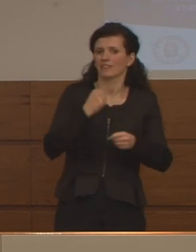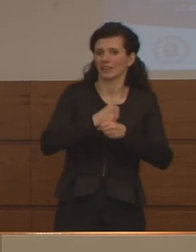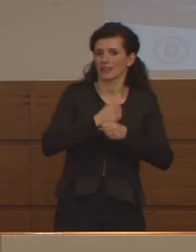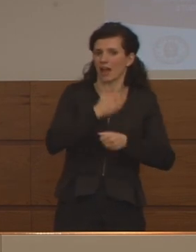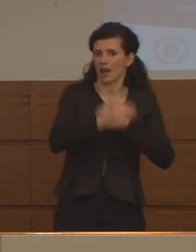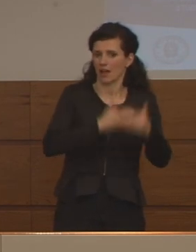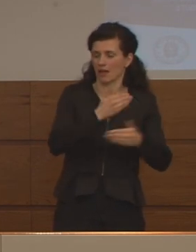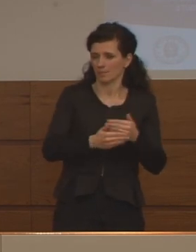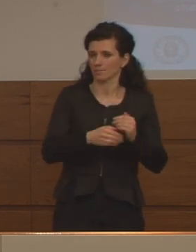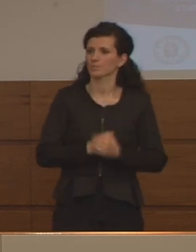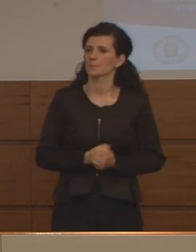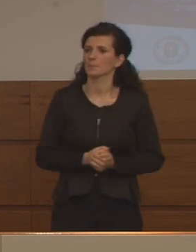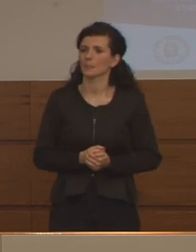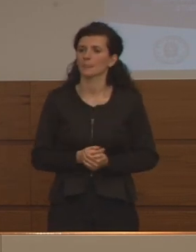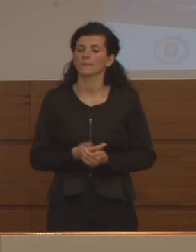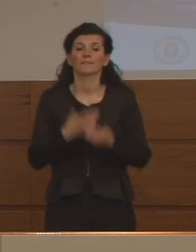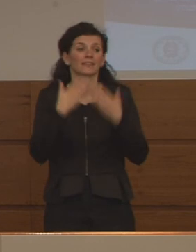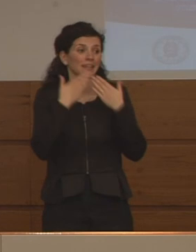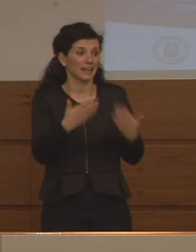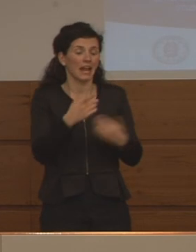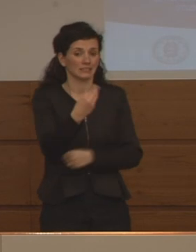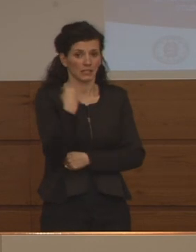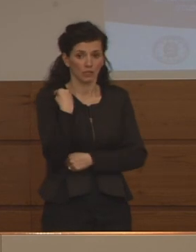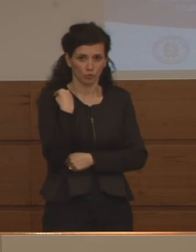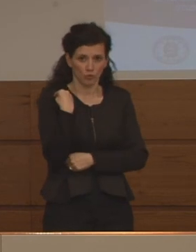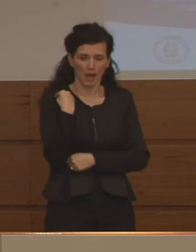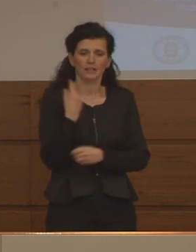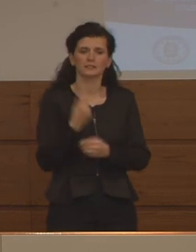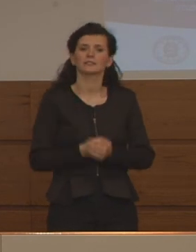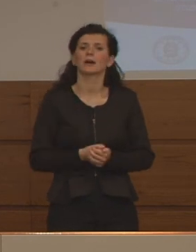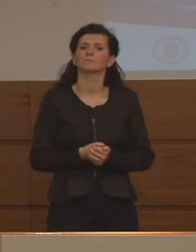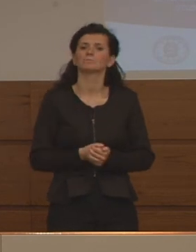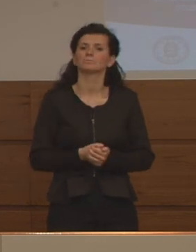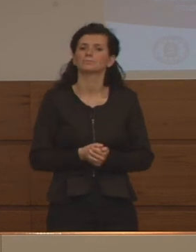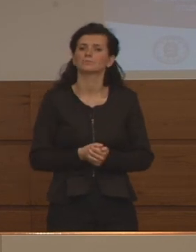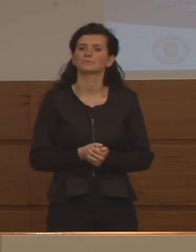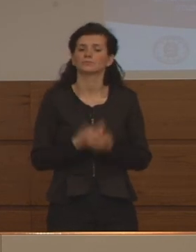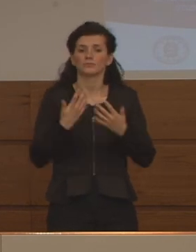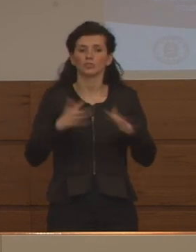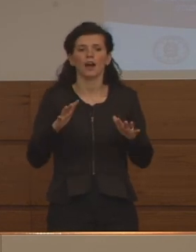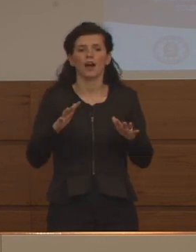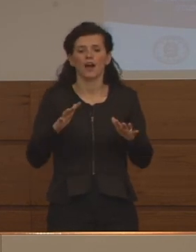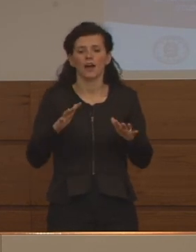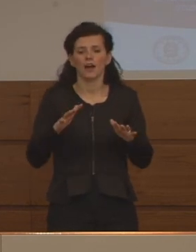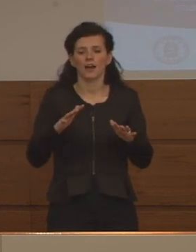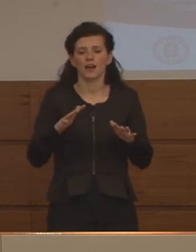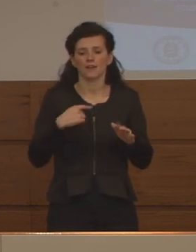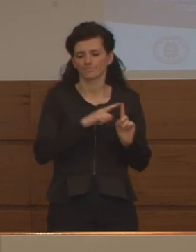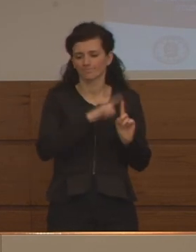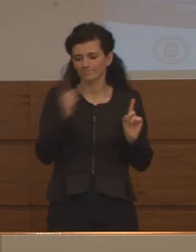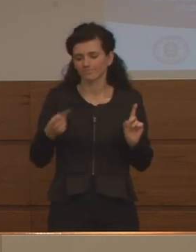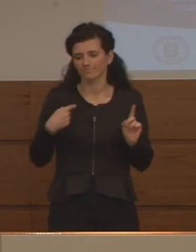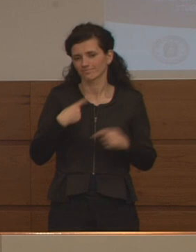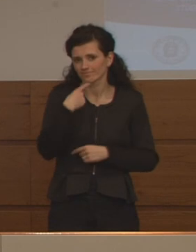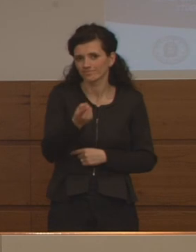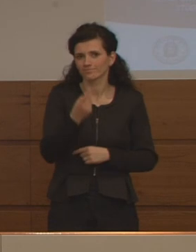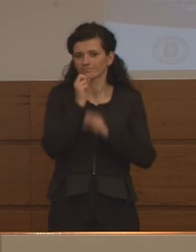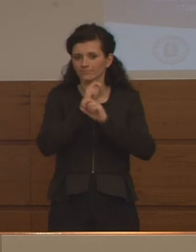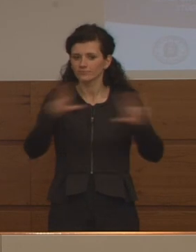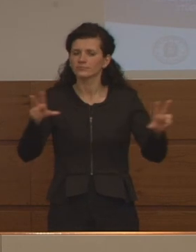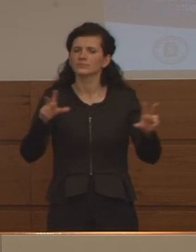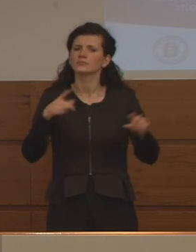per la domanda ci avete sentito spesso in questi giorni parlare molti di noi del